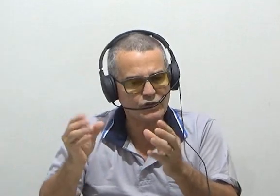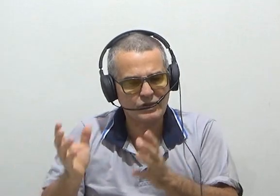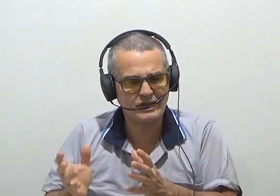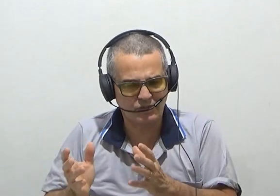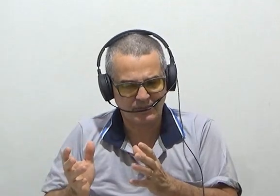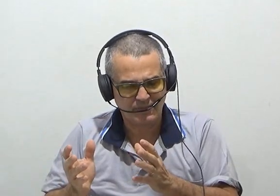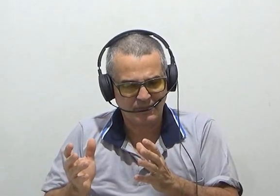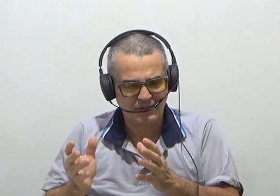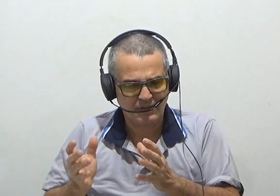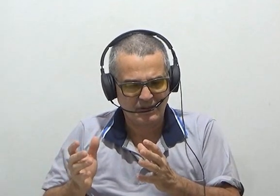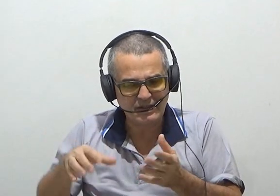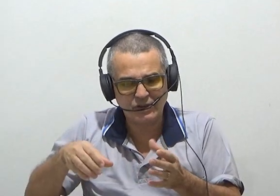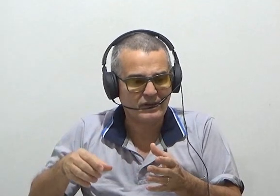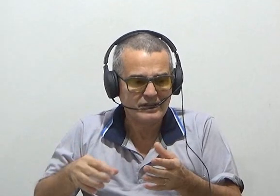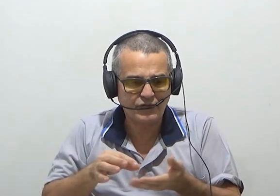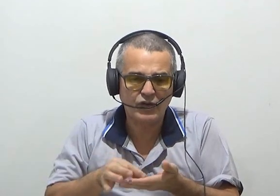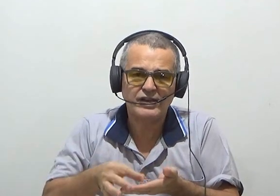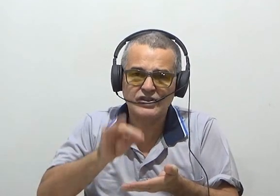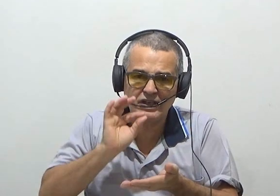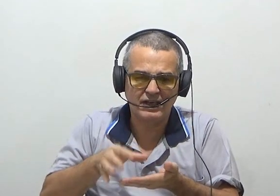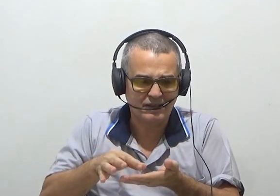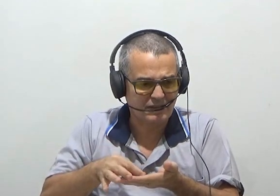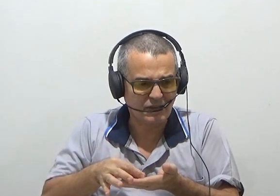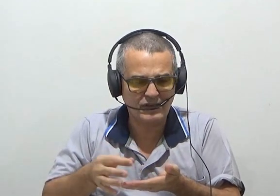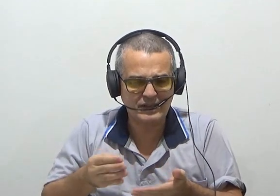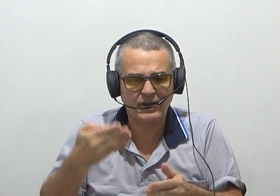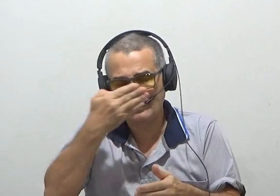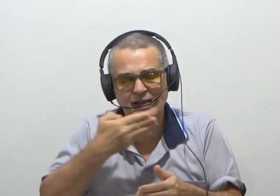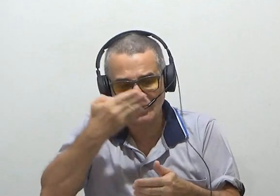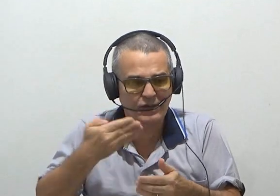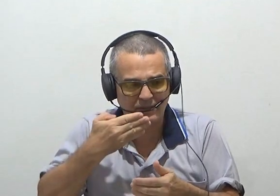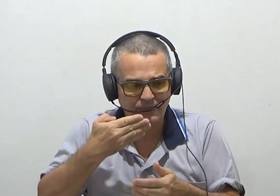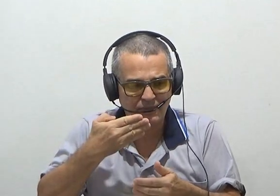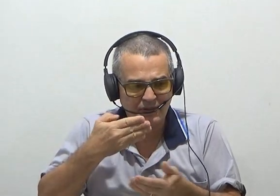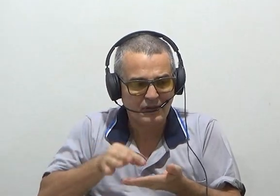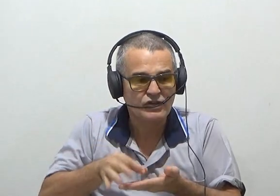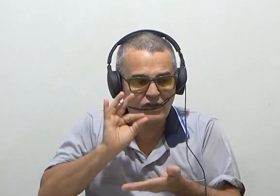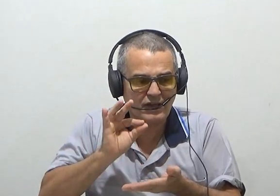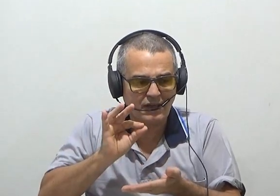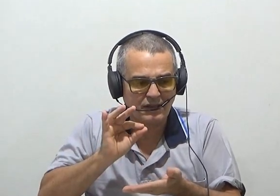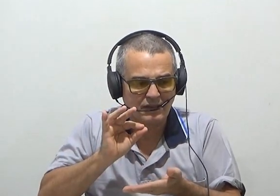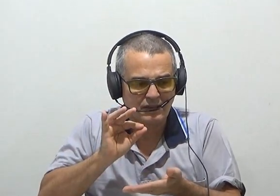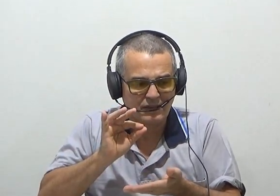essa construção. Então, se for a xícara, então vai ser o açúcar.